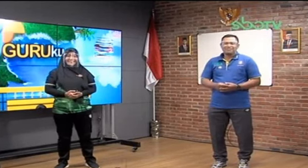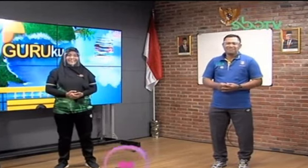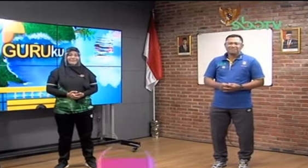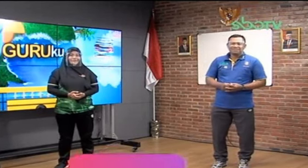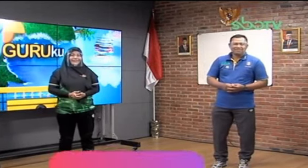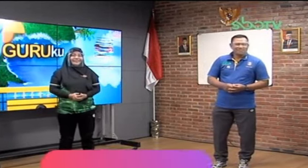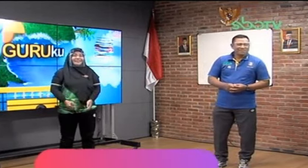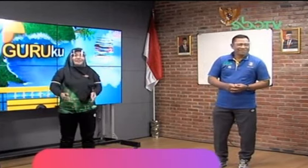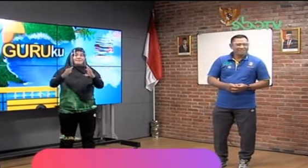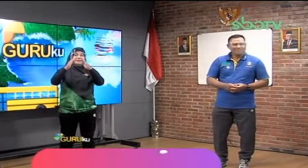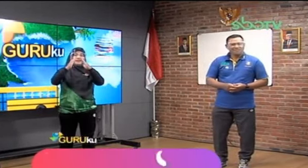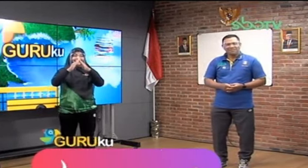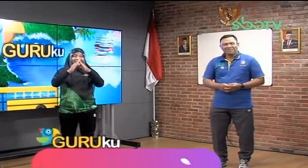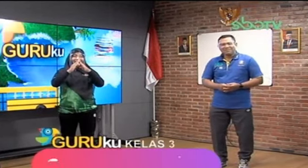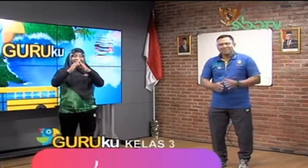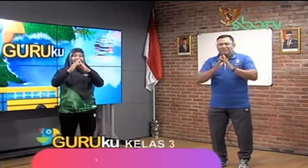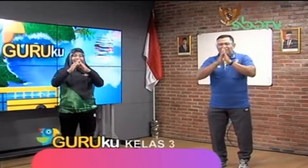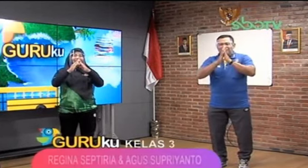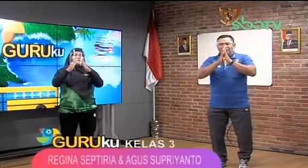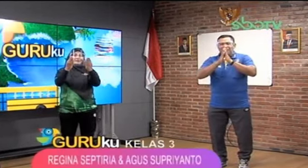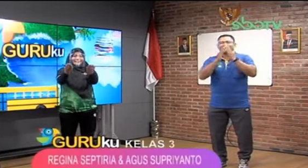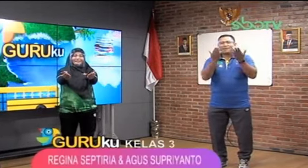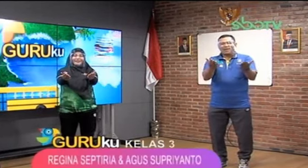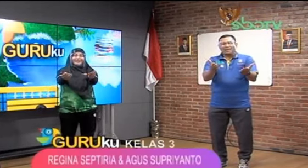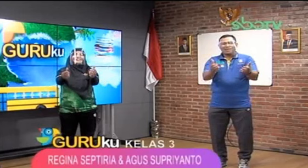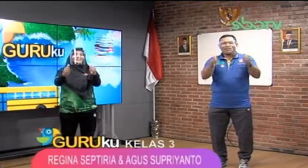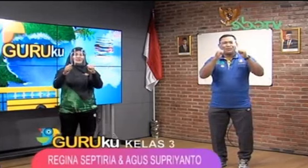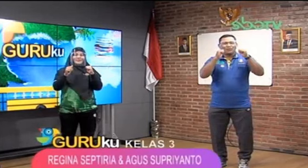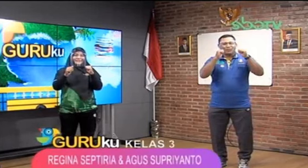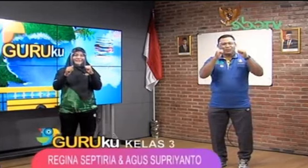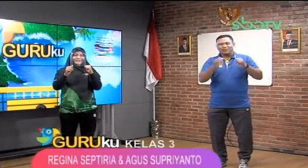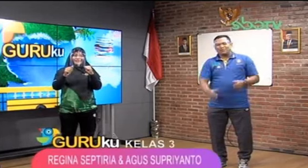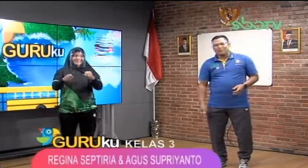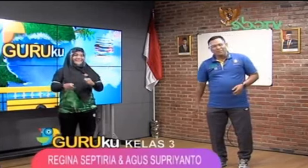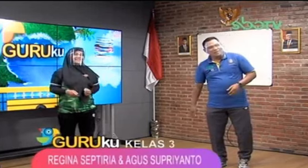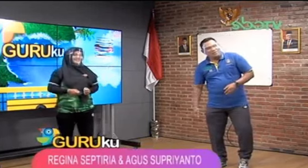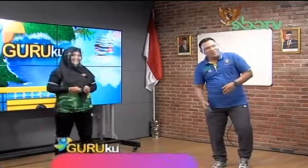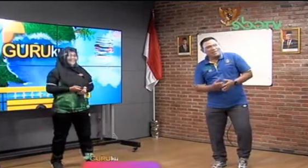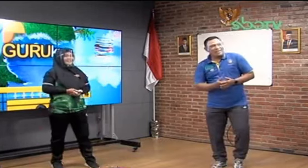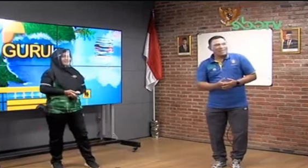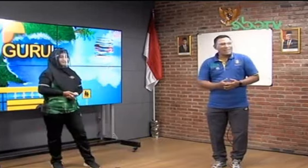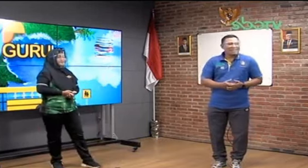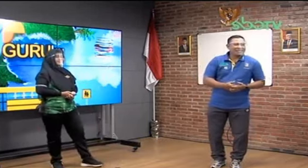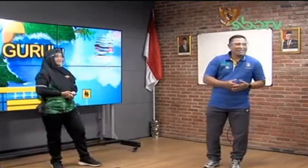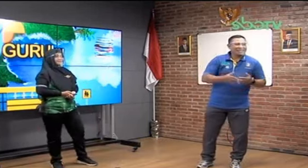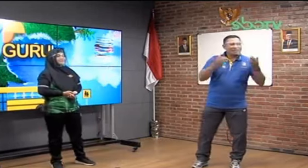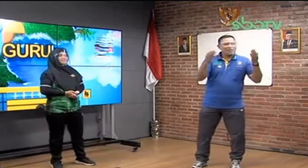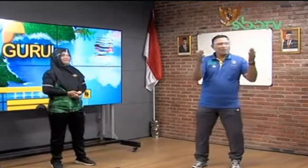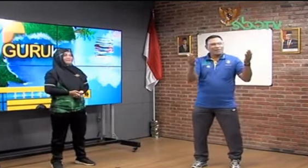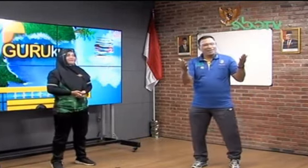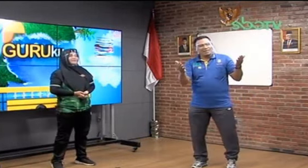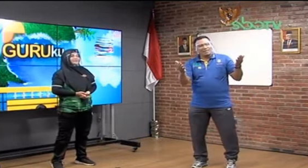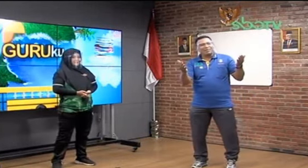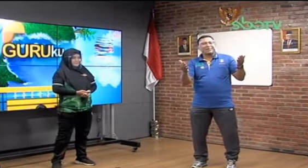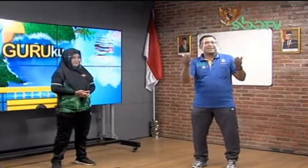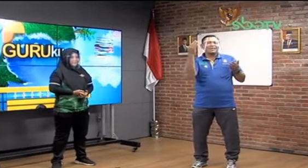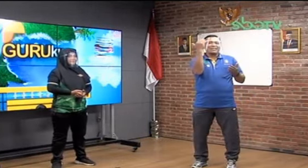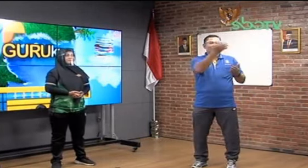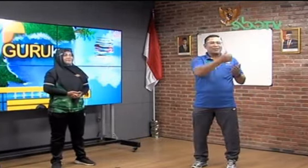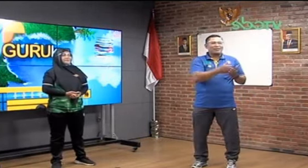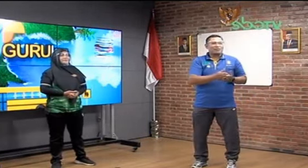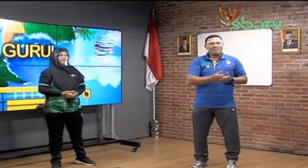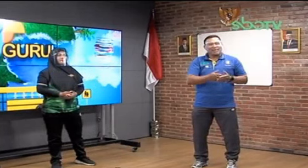kesayangan kita semua, Belajar dari Rumah Bersama Guruku. Baik anak-anak, kita tadi sudah mempelajari